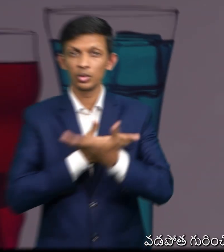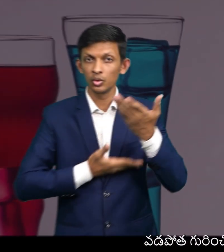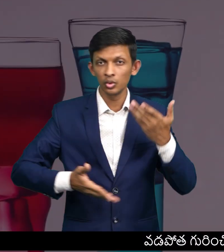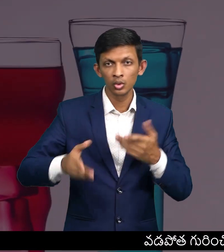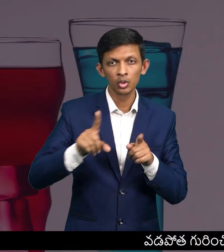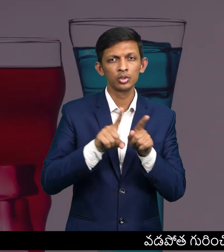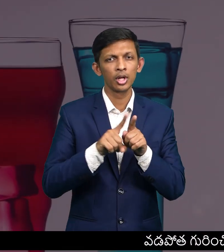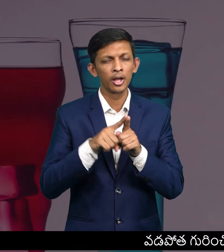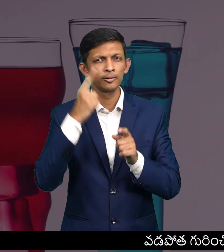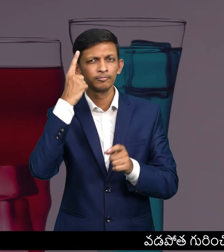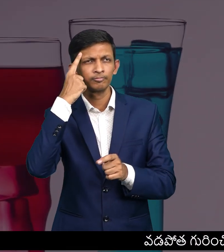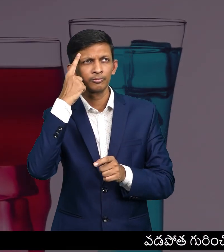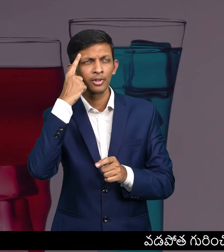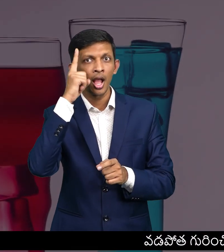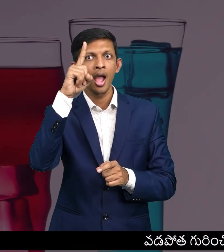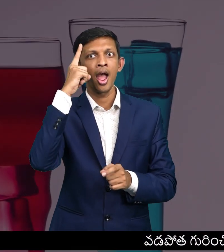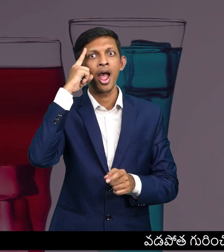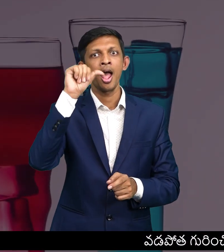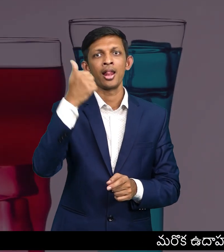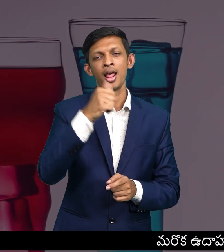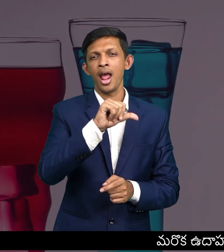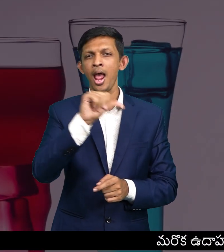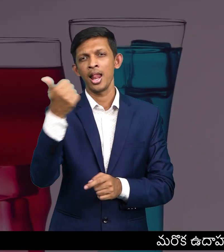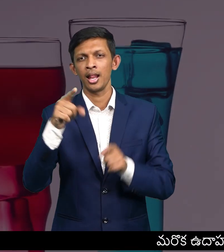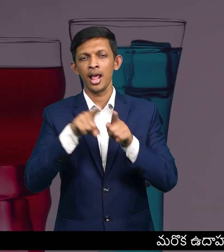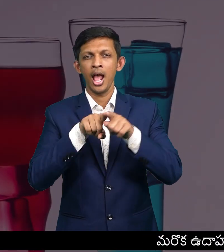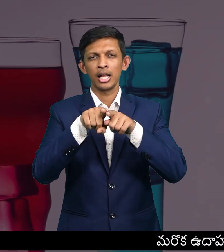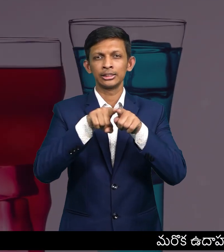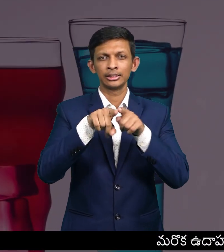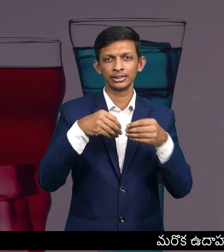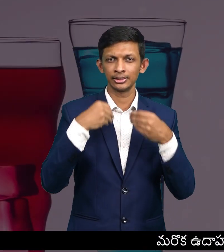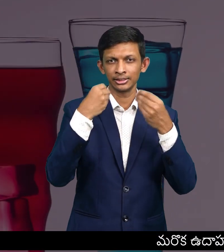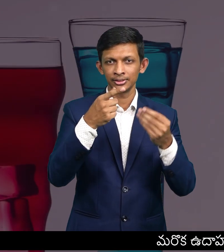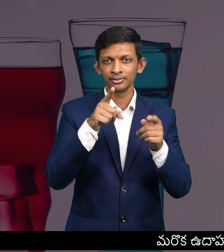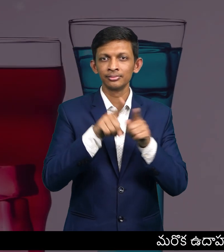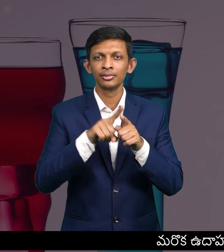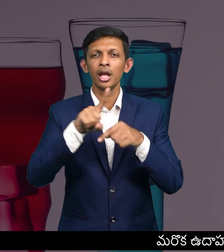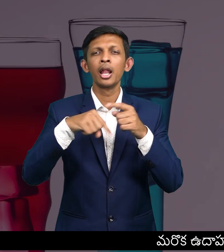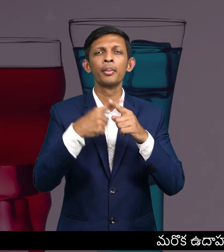వడపోత గురించి అర్థం చేసుకోవడానికి మరొక ఉదాహరణను పరిశీలిద్దాం.